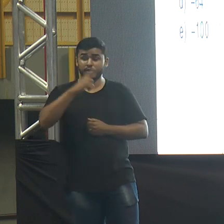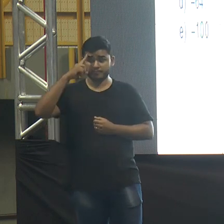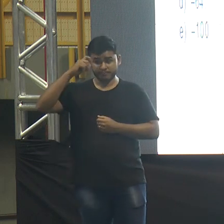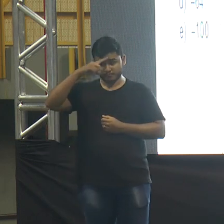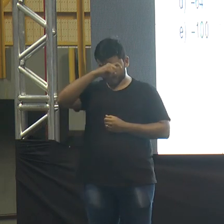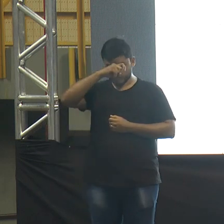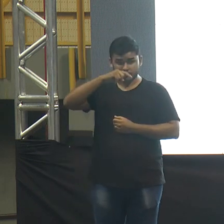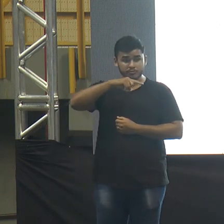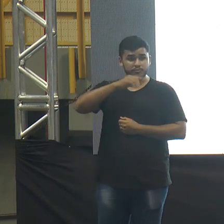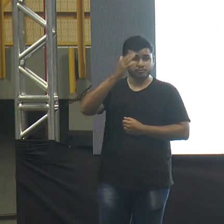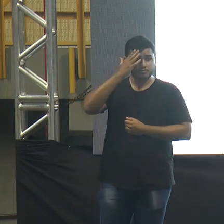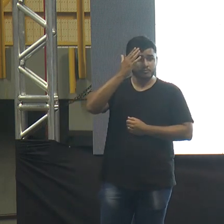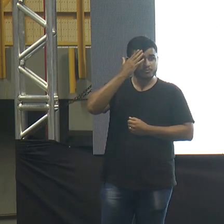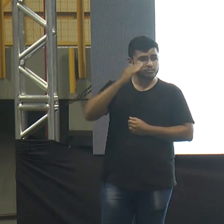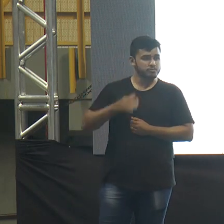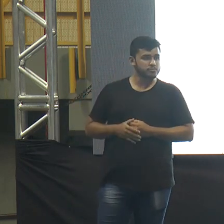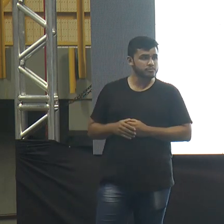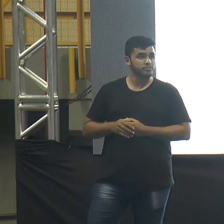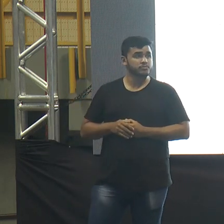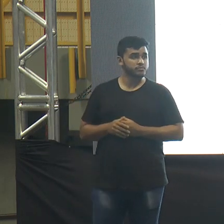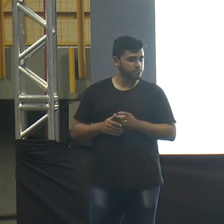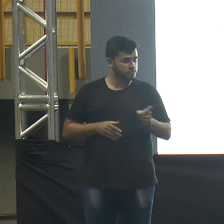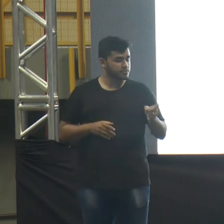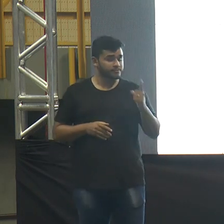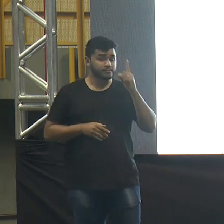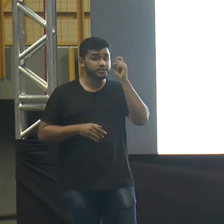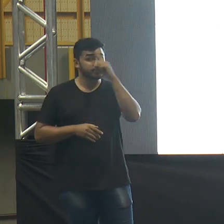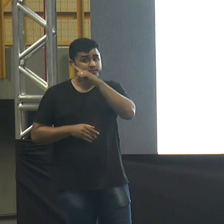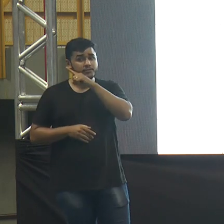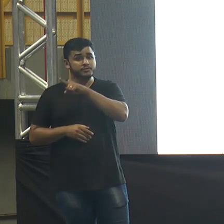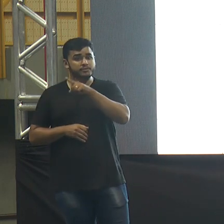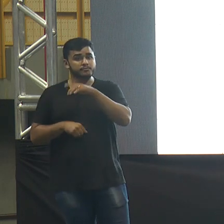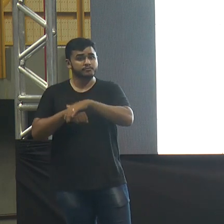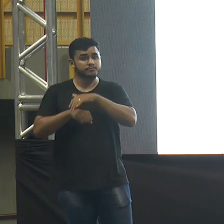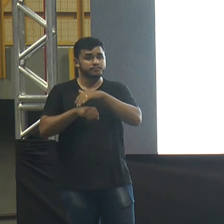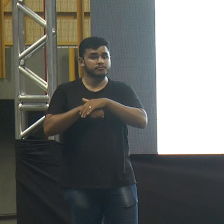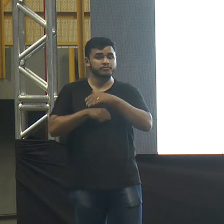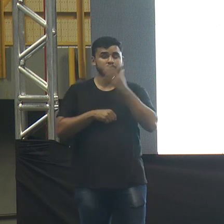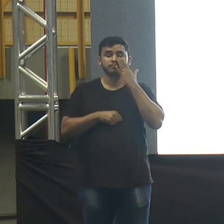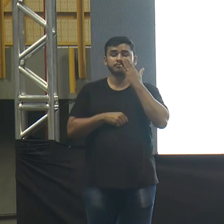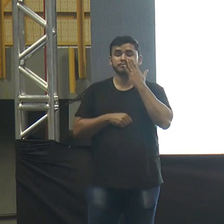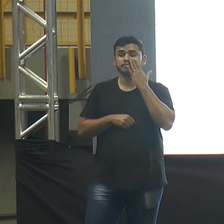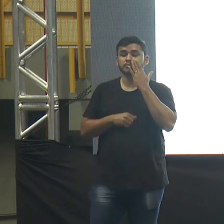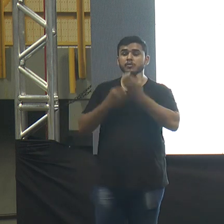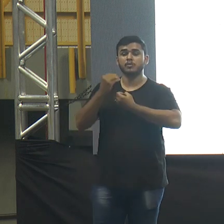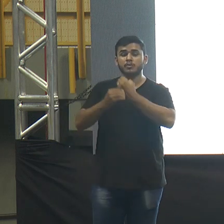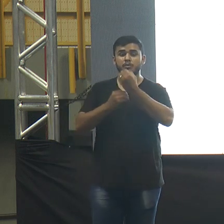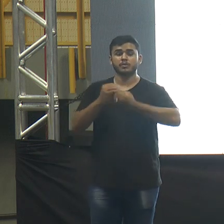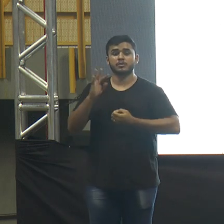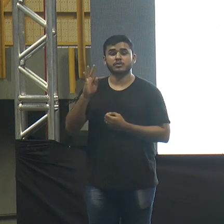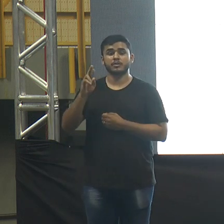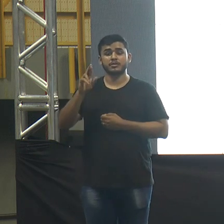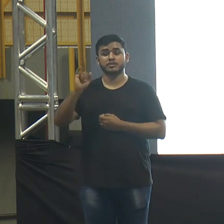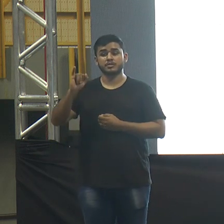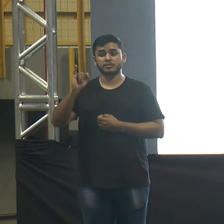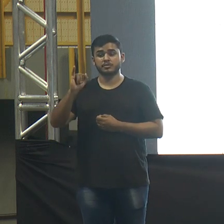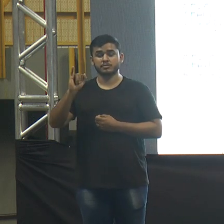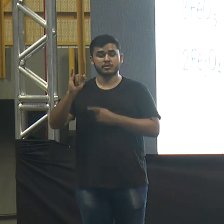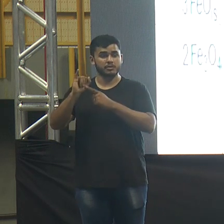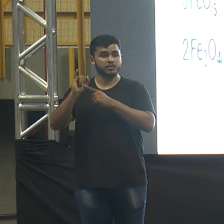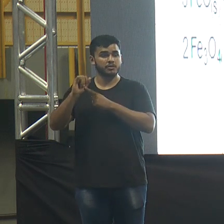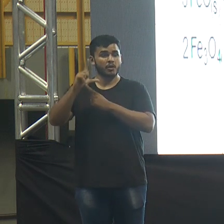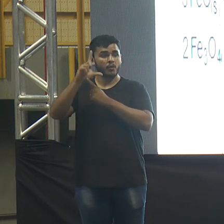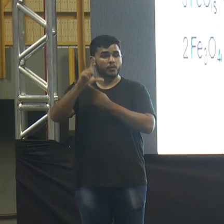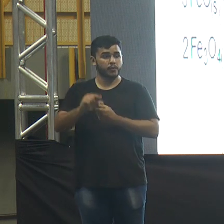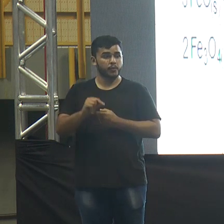difícil. E como vocês sabem, questão difícil é importante para que a nossa TRI não caia. Mas assim, ó, me senti